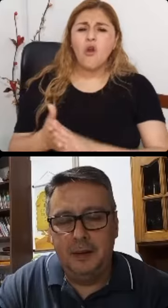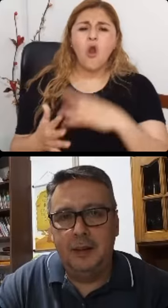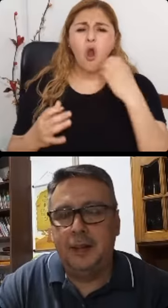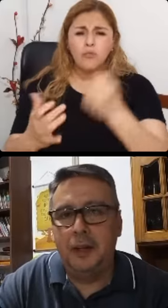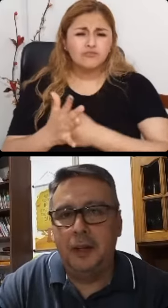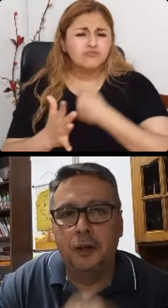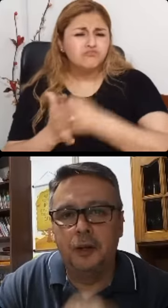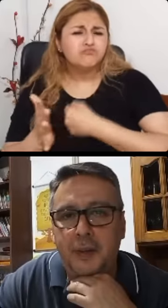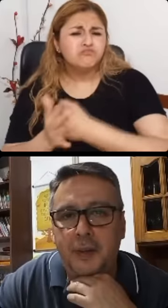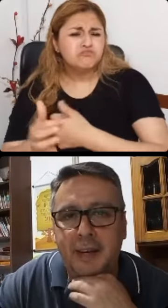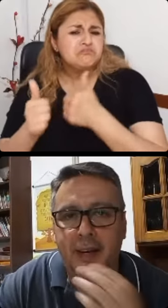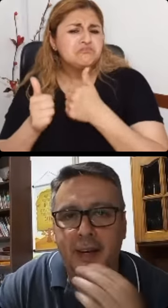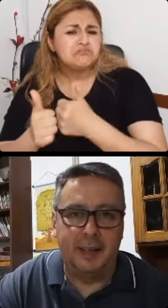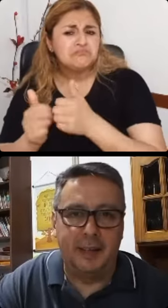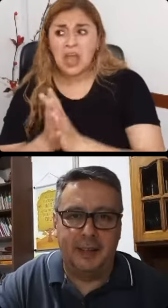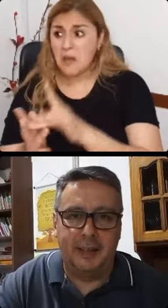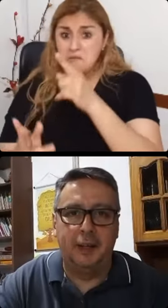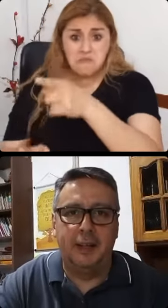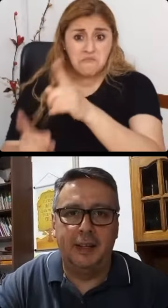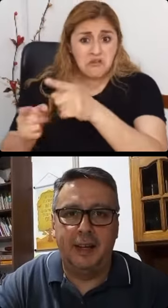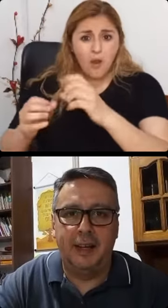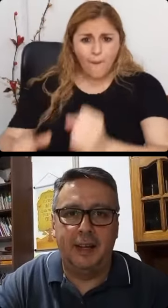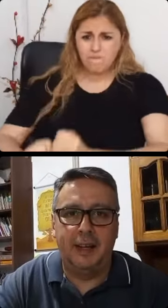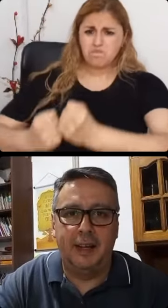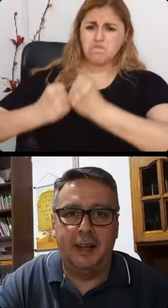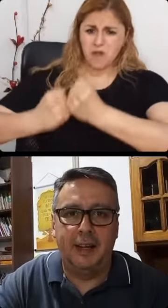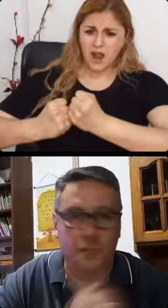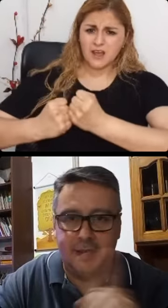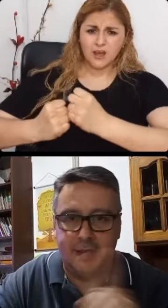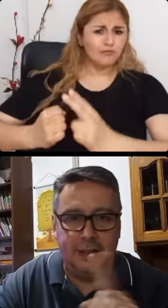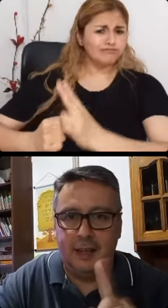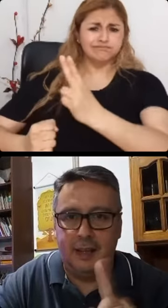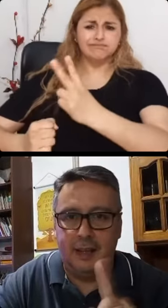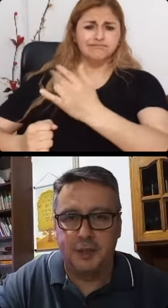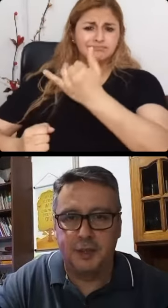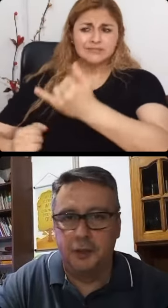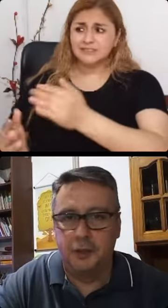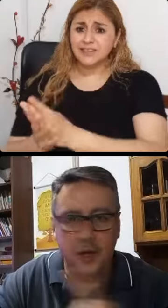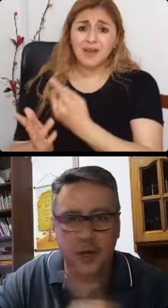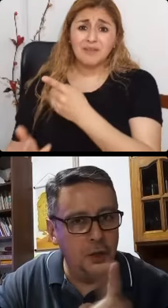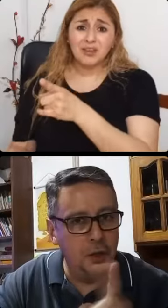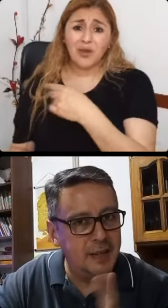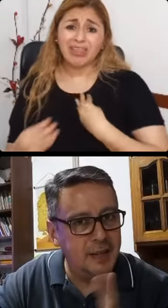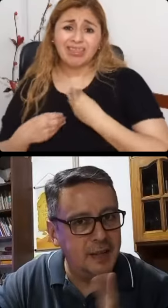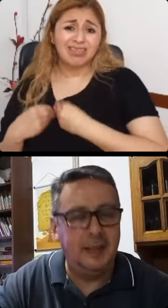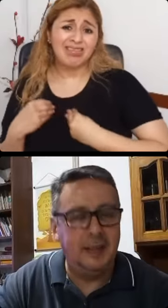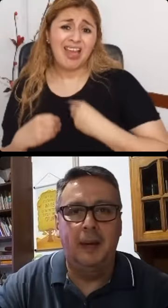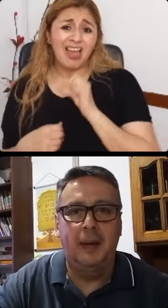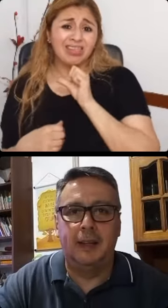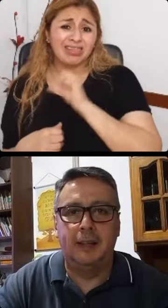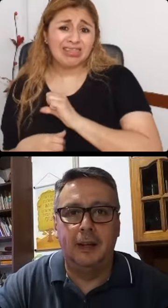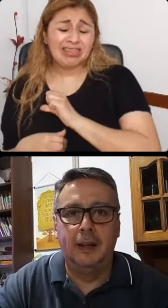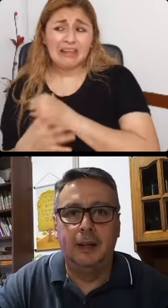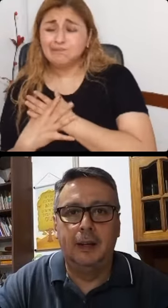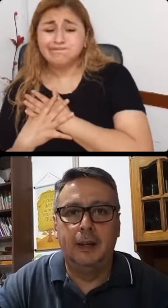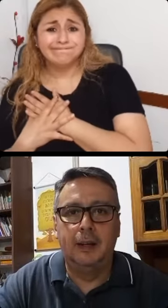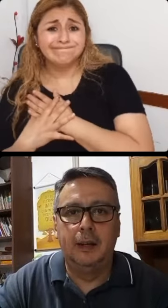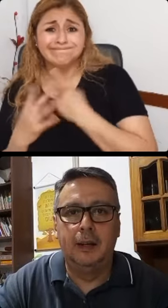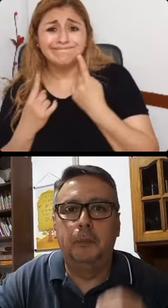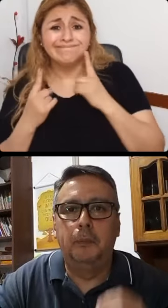y Gedeón no podía creer que Dios le dijera así porque él no se sentía esforzado no se sentía valiente